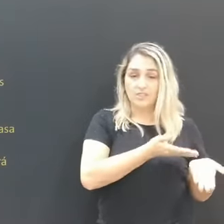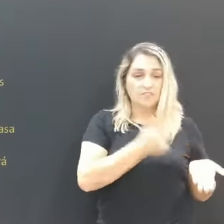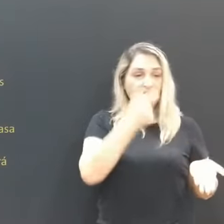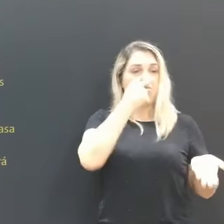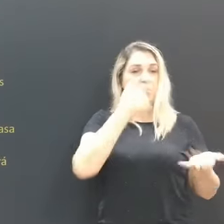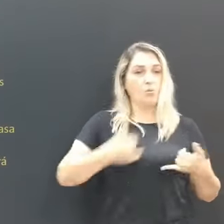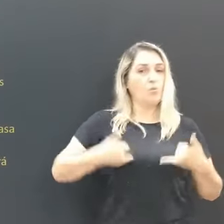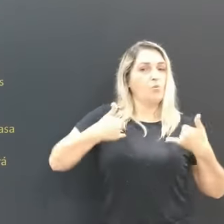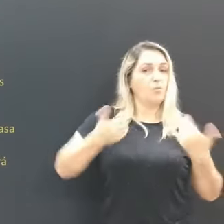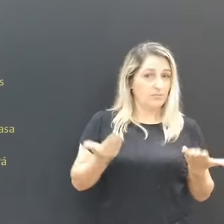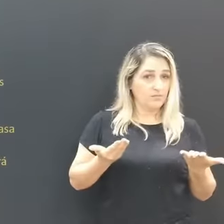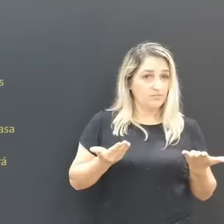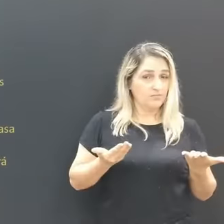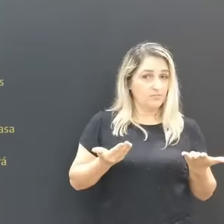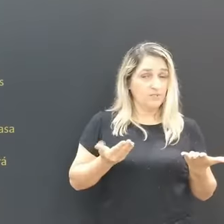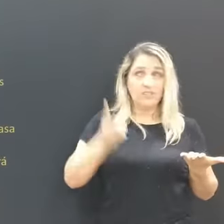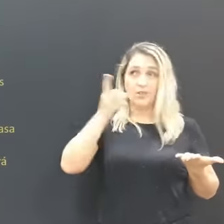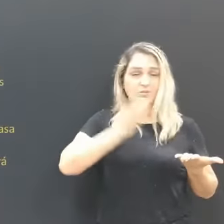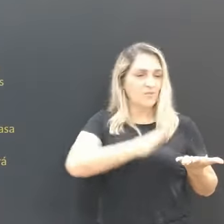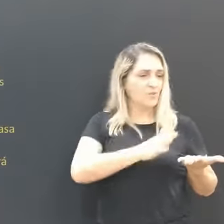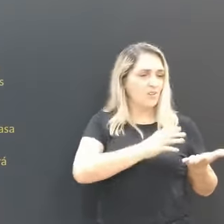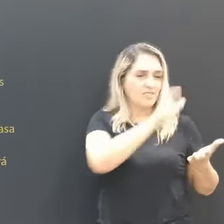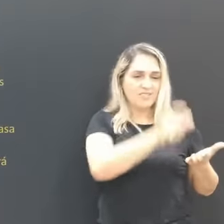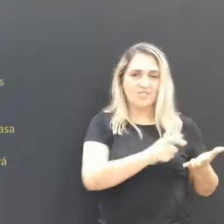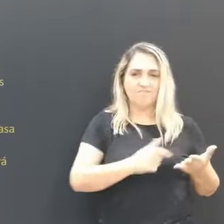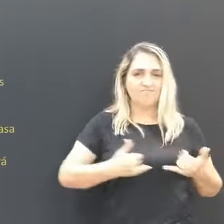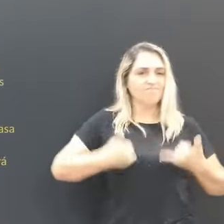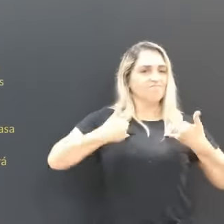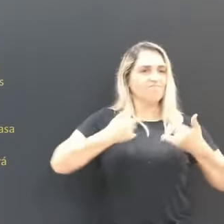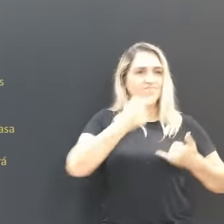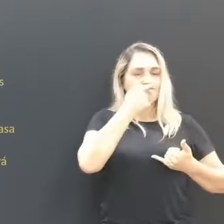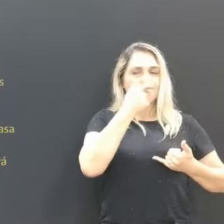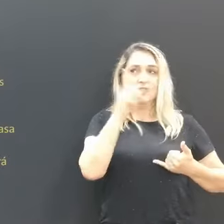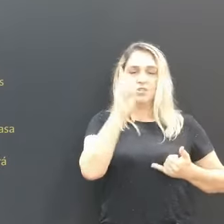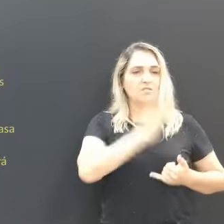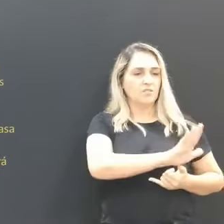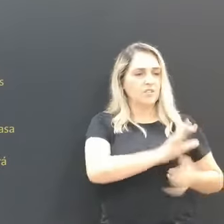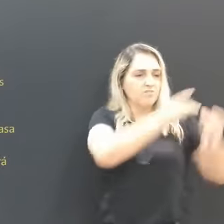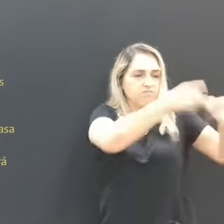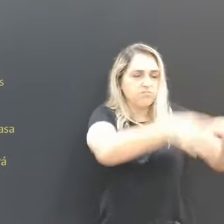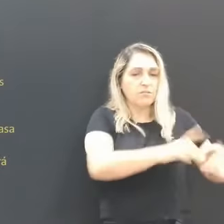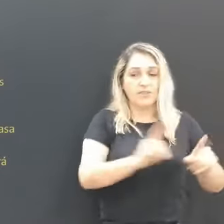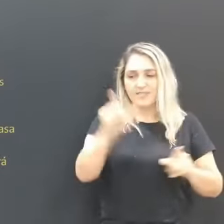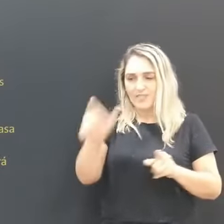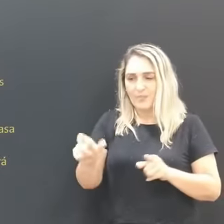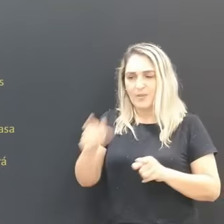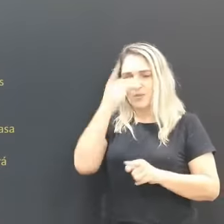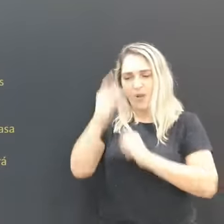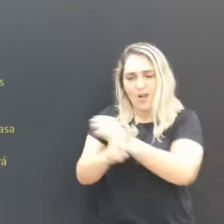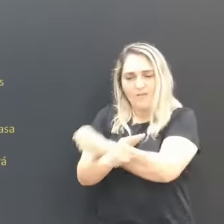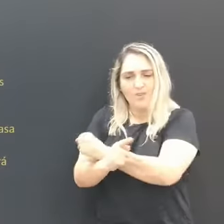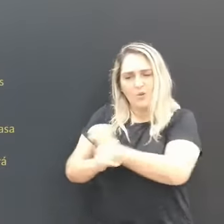era arrogante e Deus nem sempre tinha prazer em respondê-lo, porque ele era soberbo, orgulhoso, se